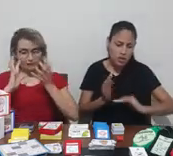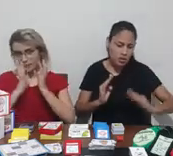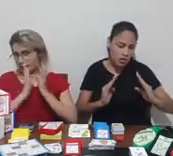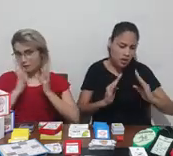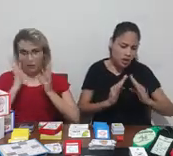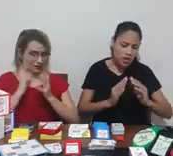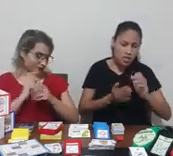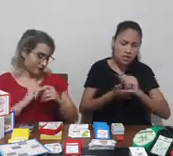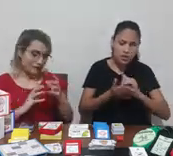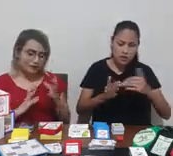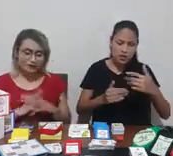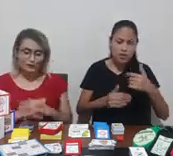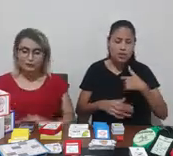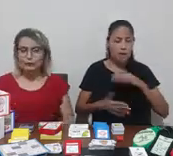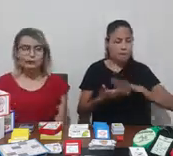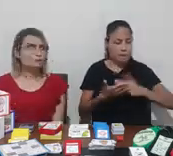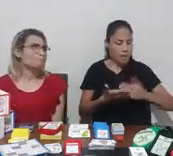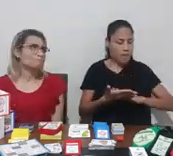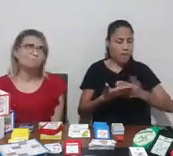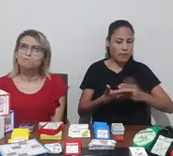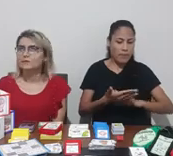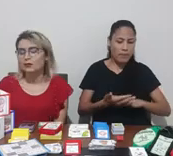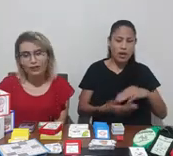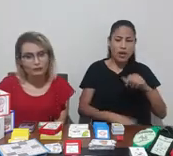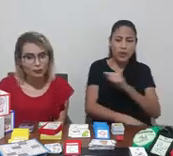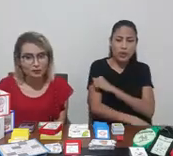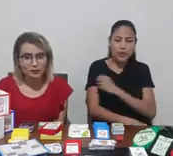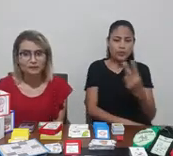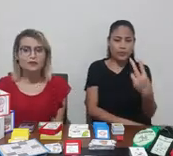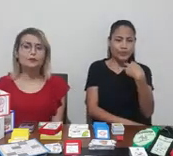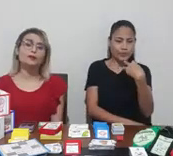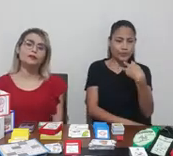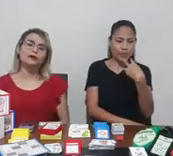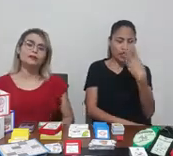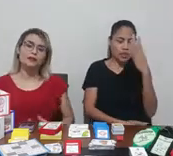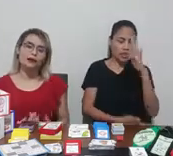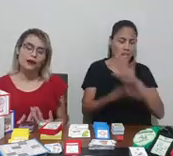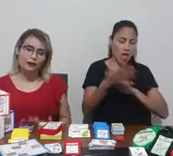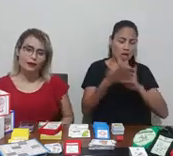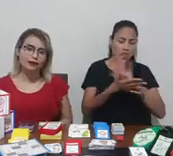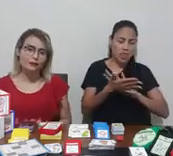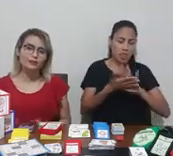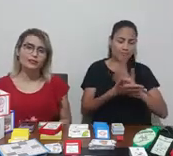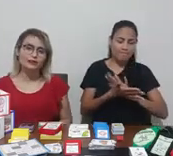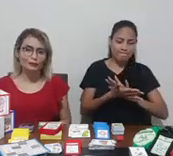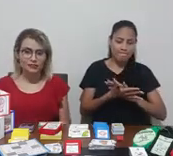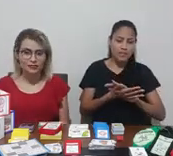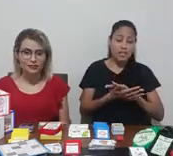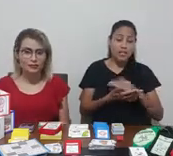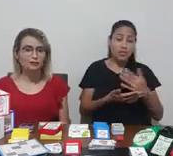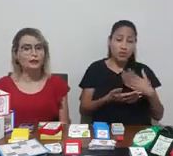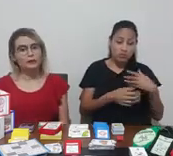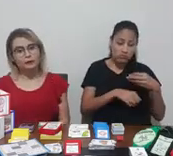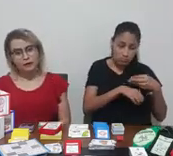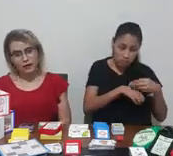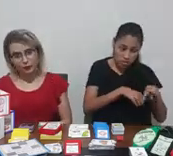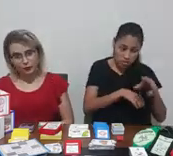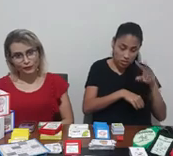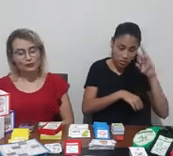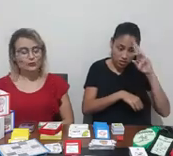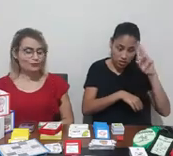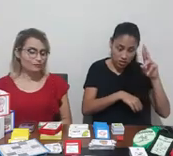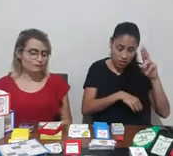lá, interpretando, e o aluno não olhava para mim. Então, quando eu passei a realidade do que estava acontecendo